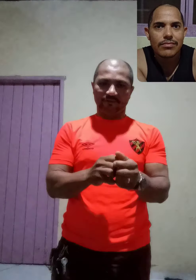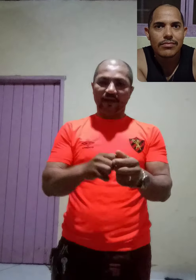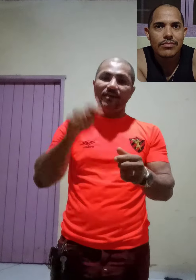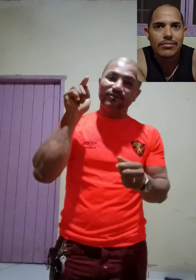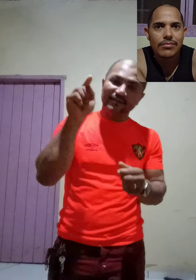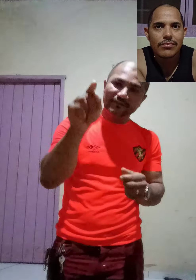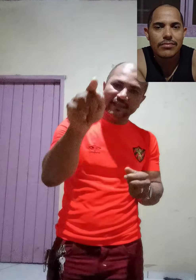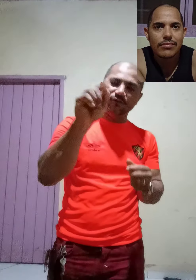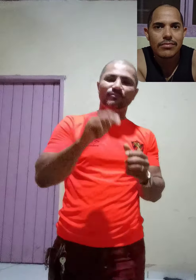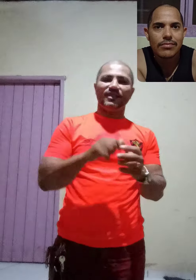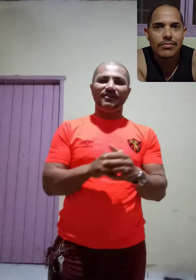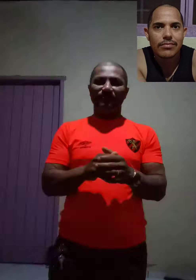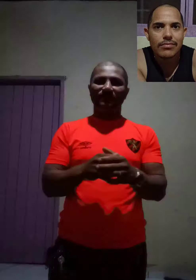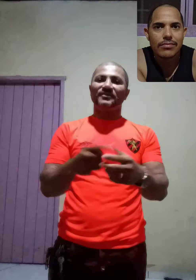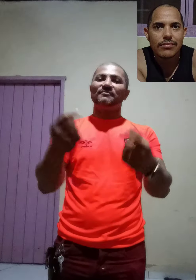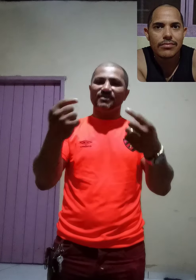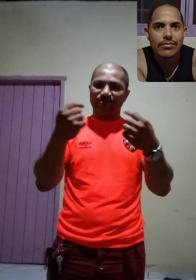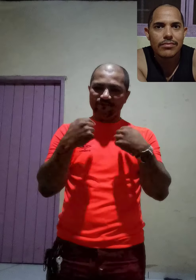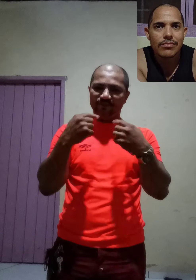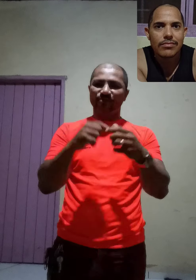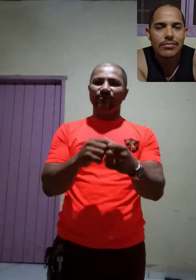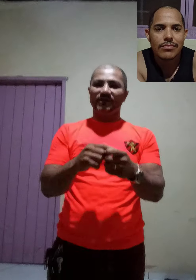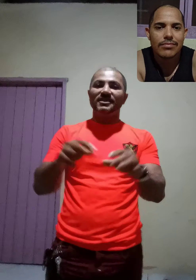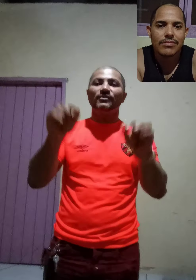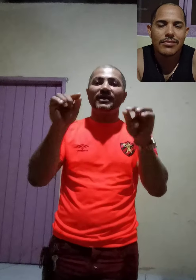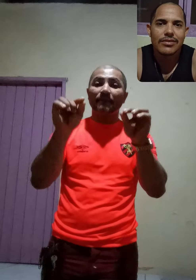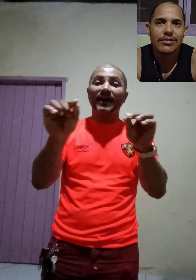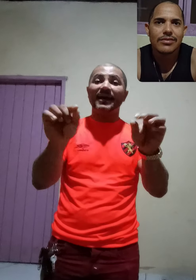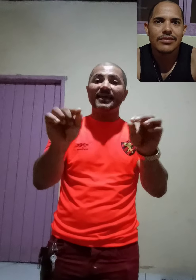o teu brilho me incomodou e eu quero apagar ele.